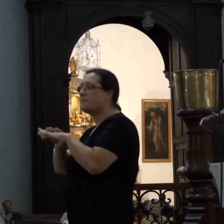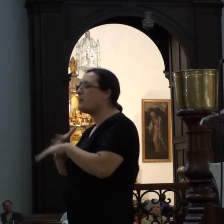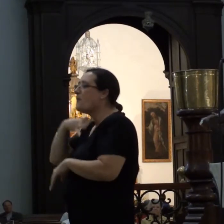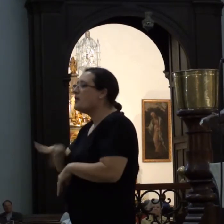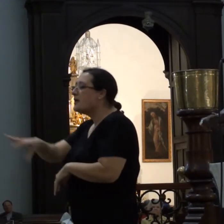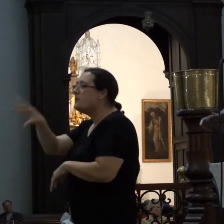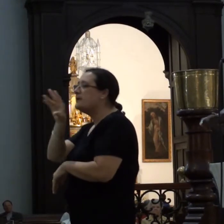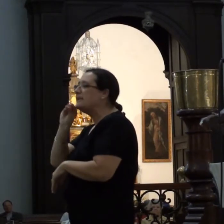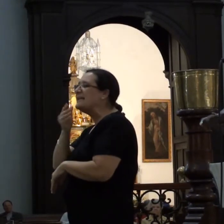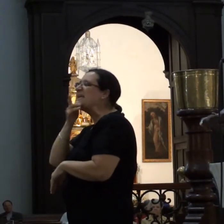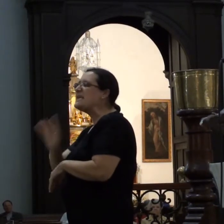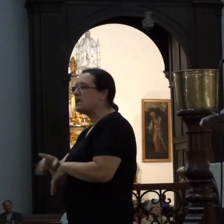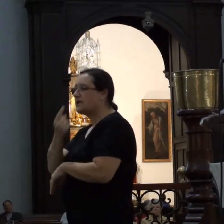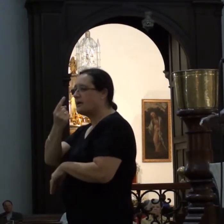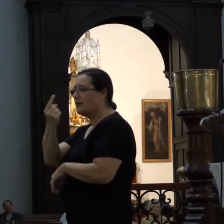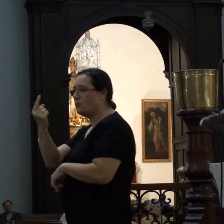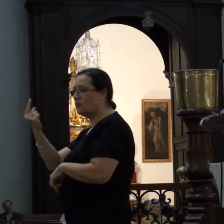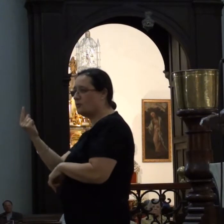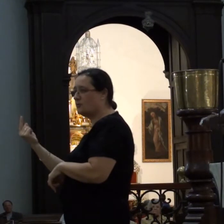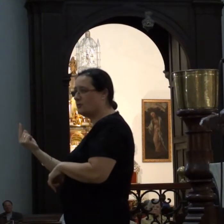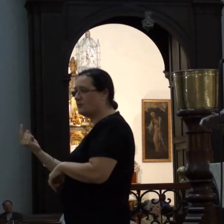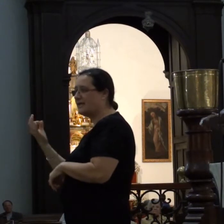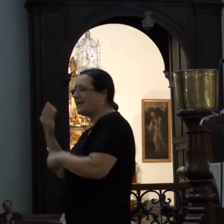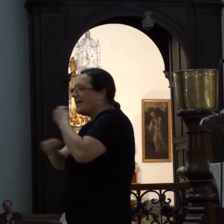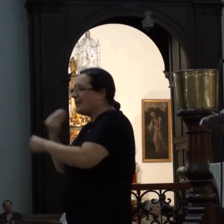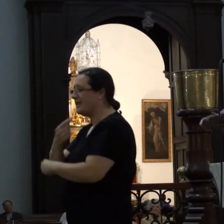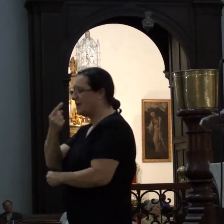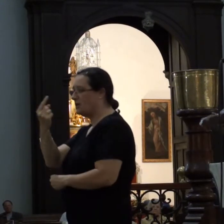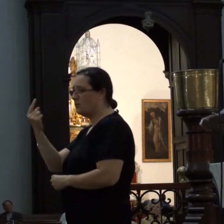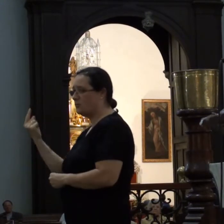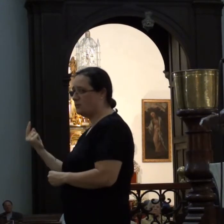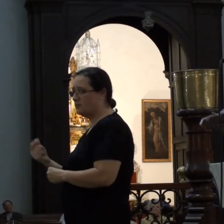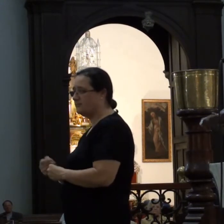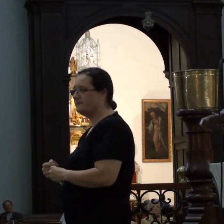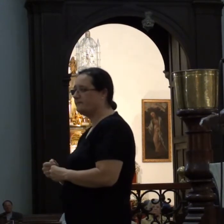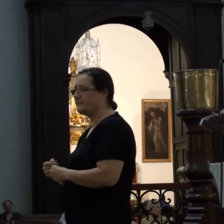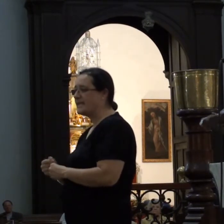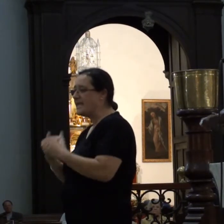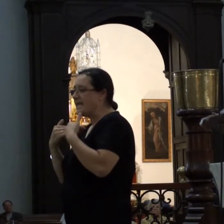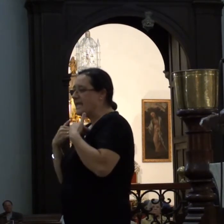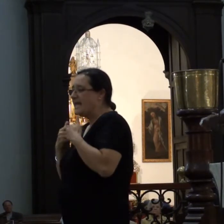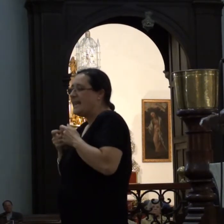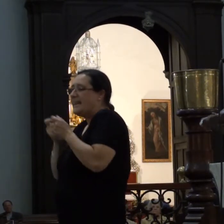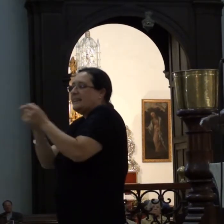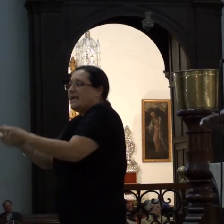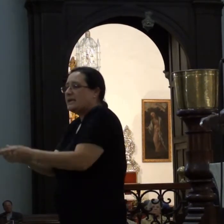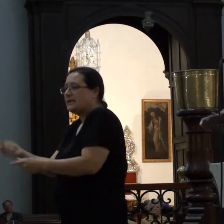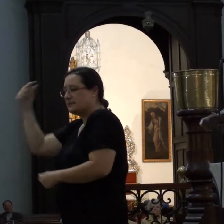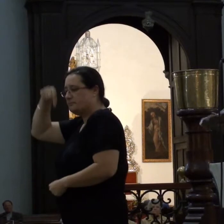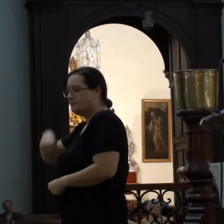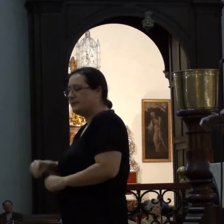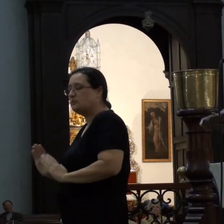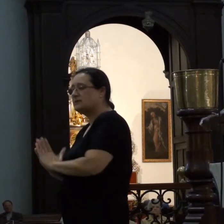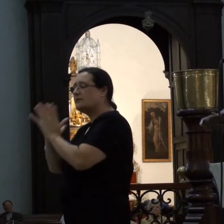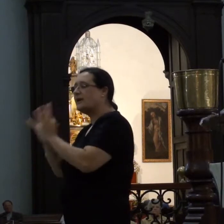lo que somos y lo que estamos llamados a hacer la entrega del Espíritu Santo es la